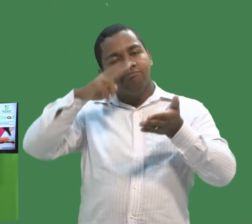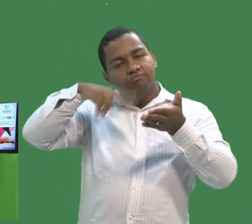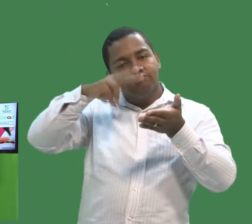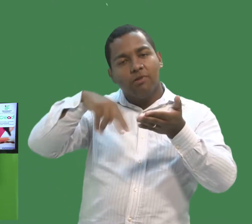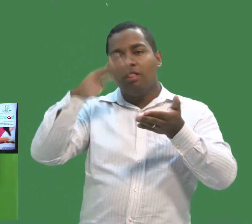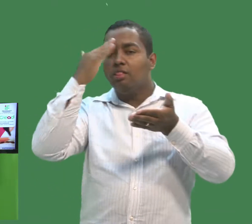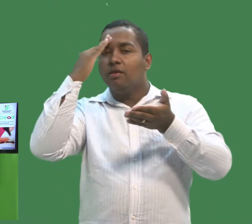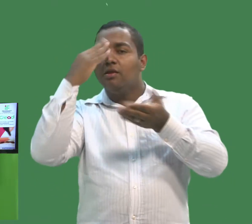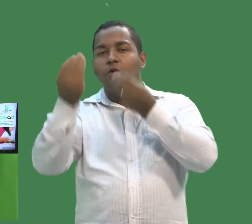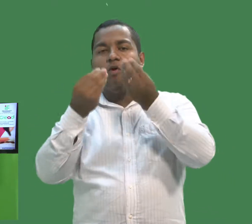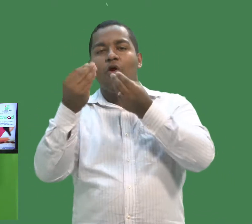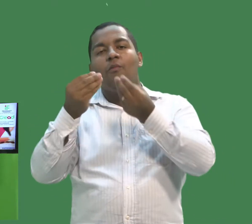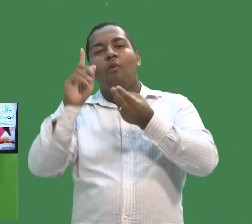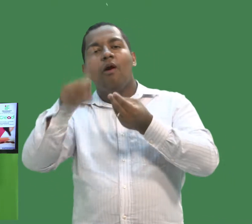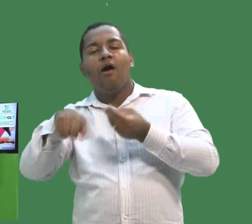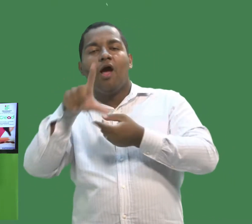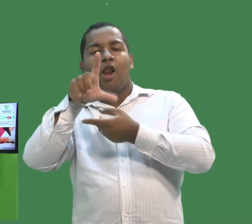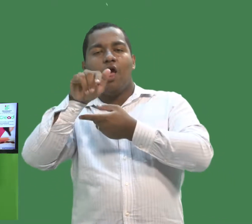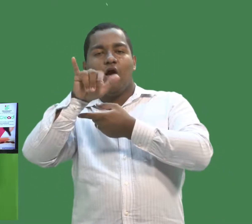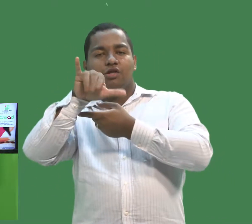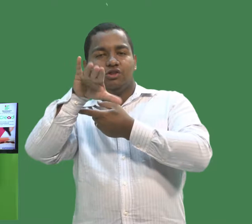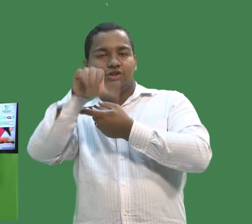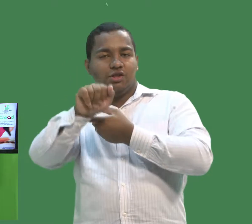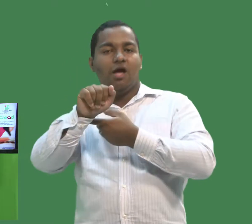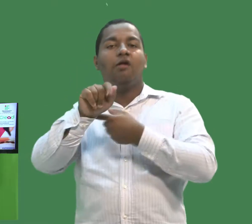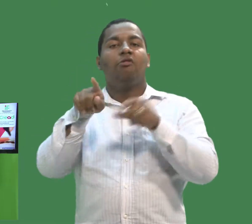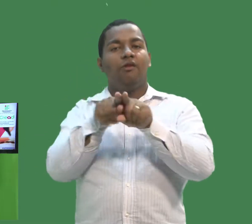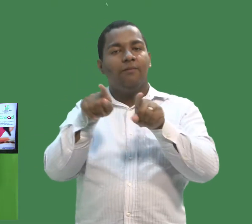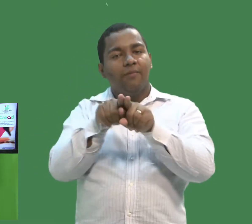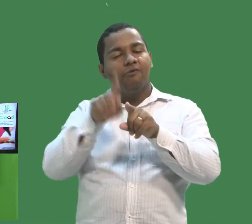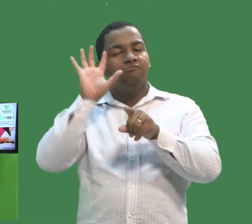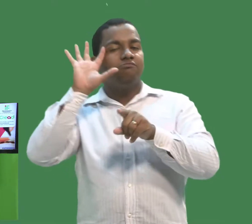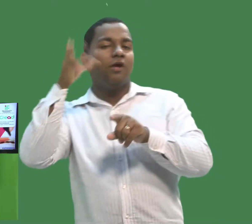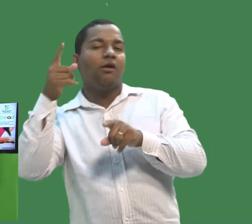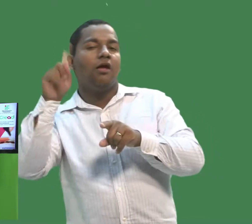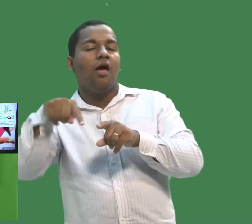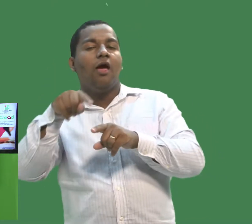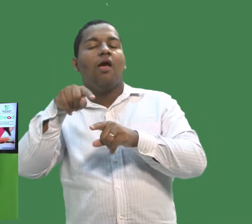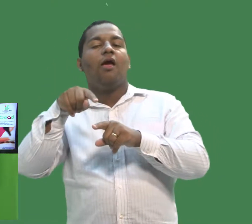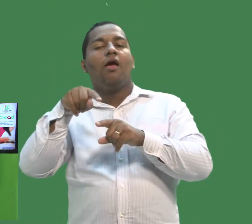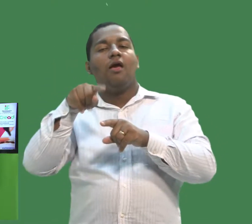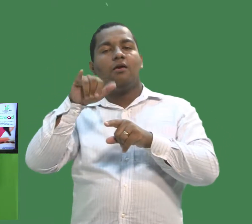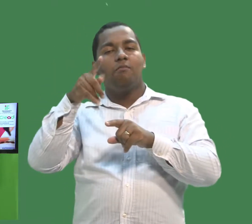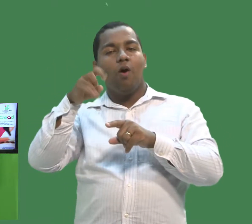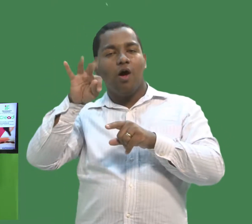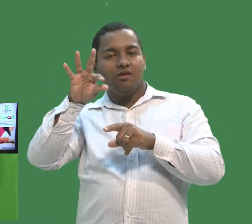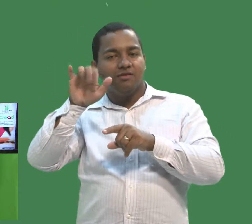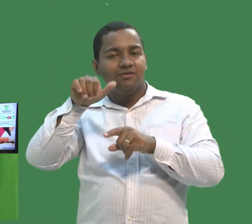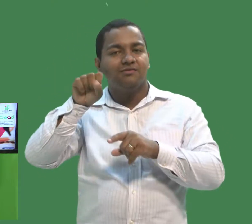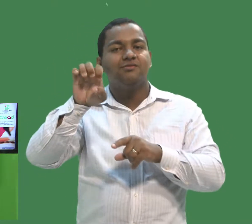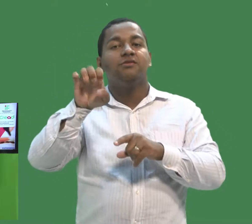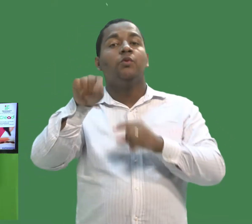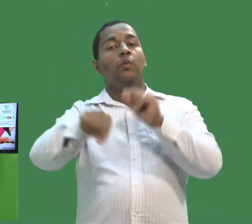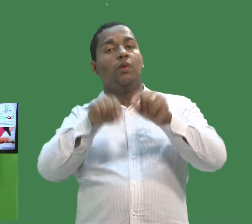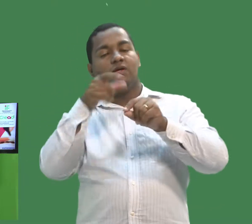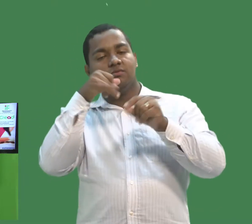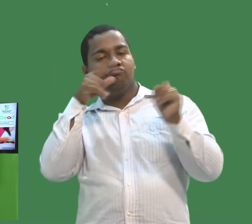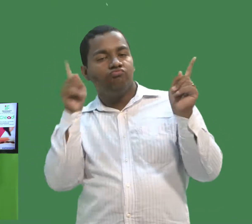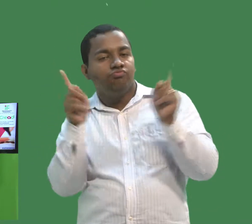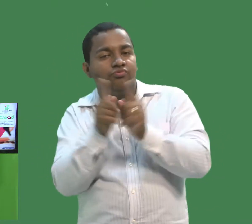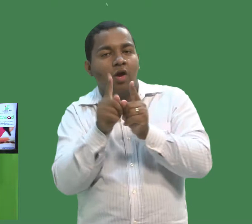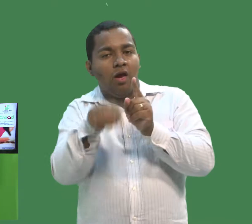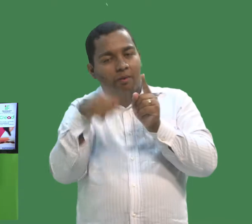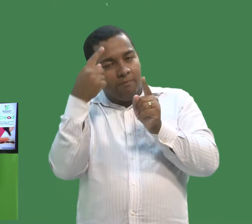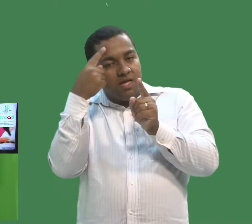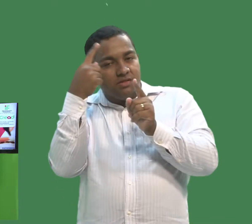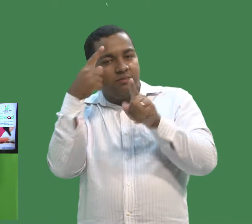puramente verbais, que são as hipóteses. Estudamos que, para Vygotsky, a linguagem é social. Ela estreita a relação